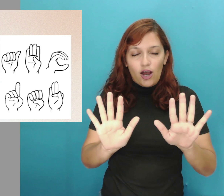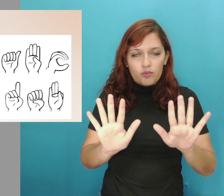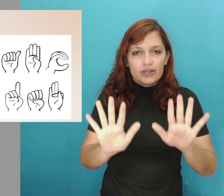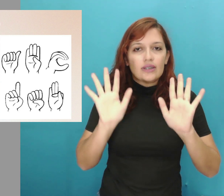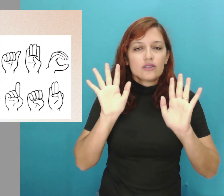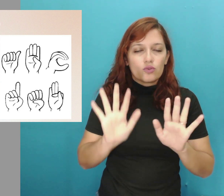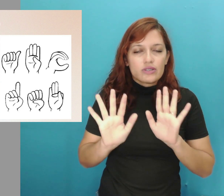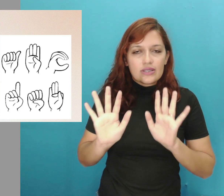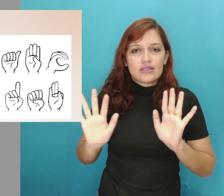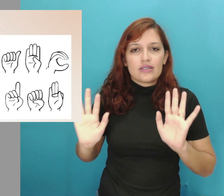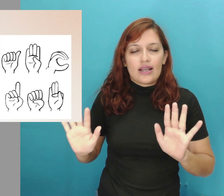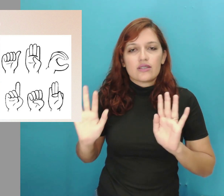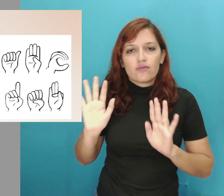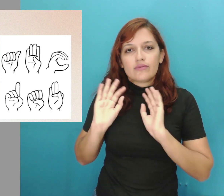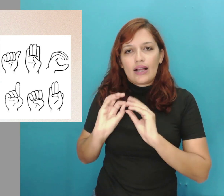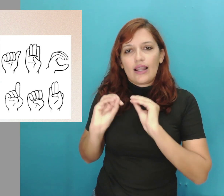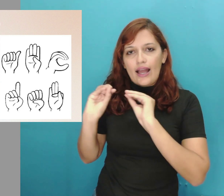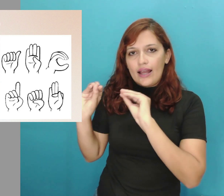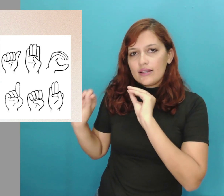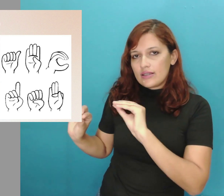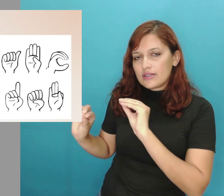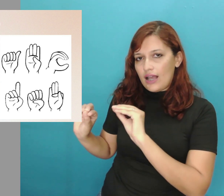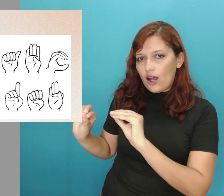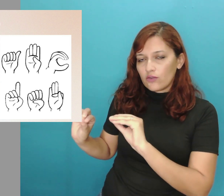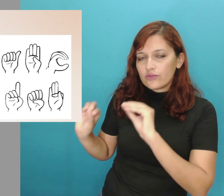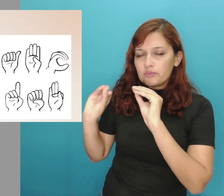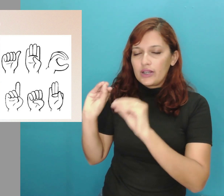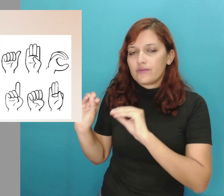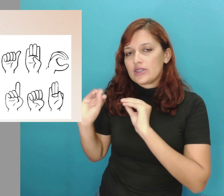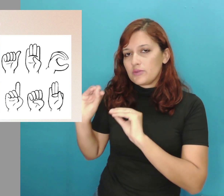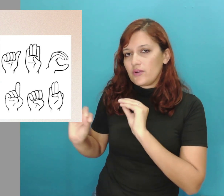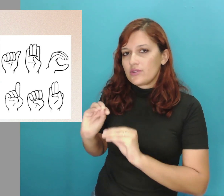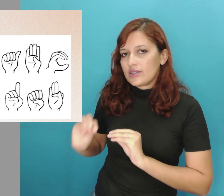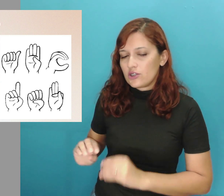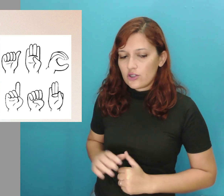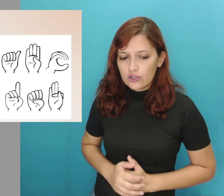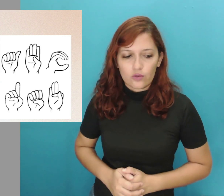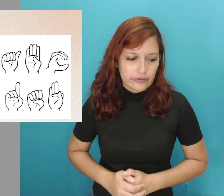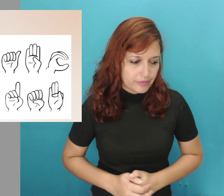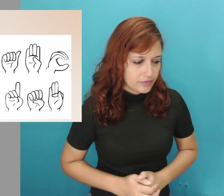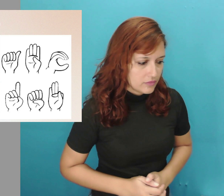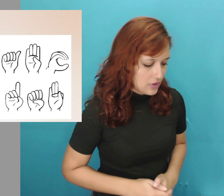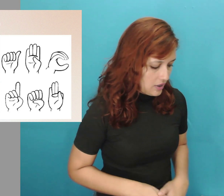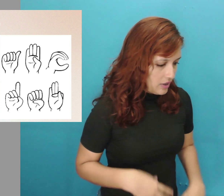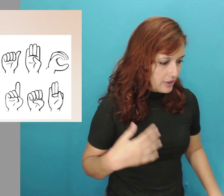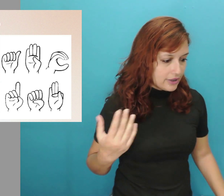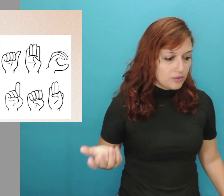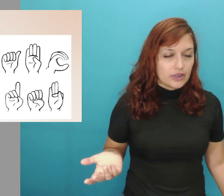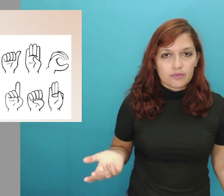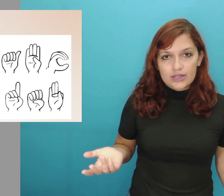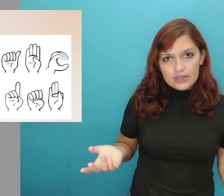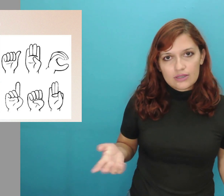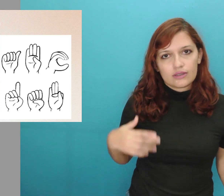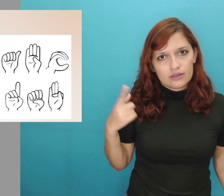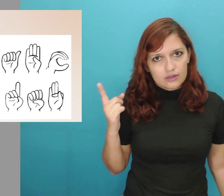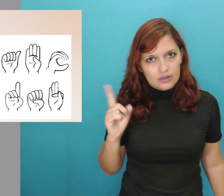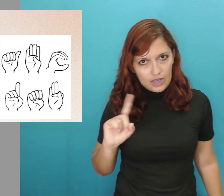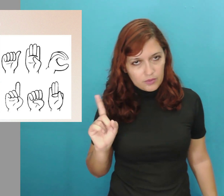Calma que todos esses sinais vão estar lá salvos para que vocês possam assistir de novo. Então, Libras não é